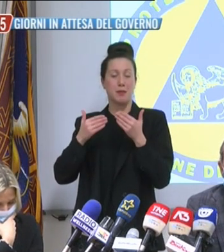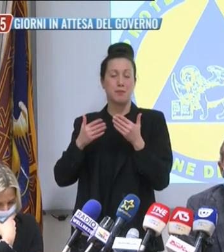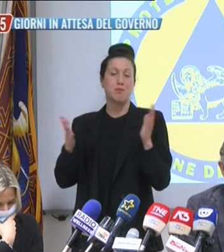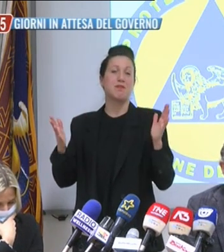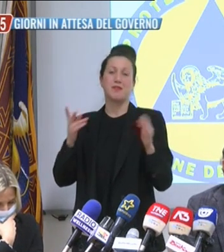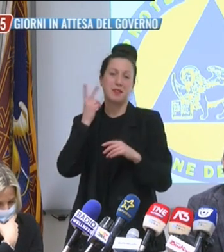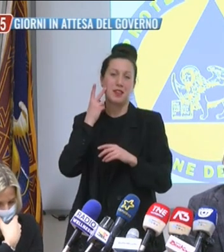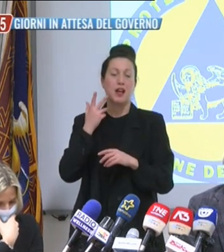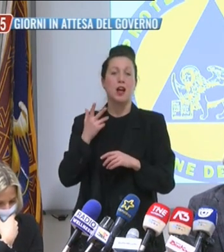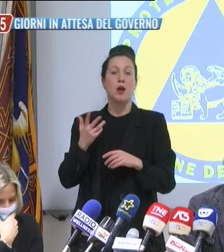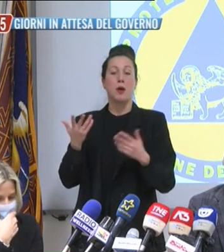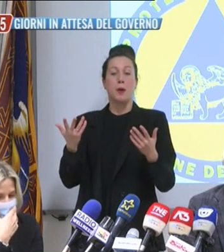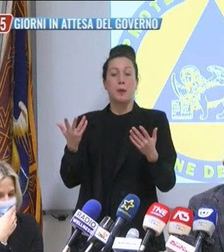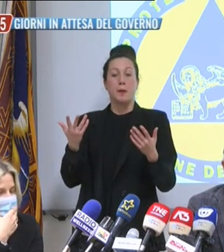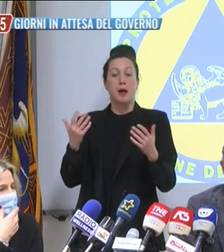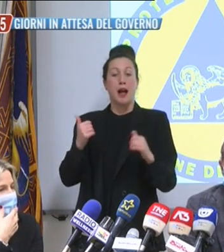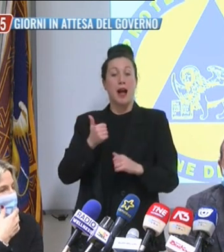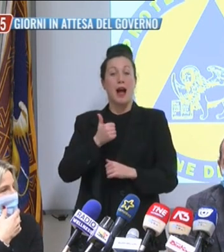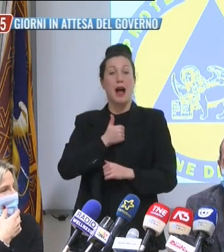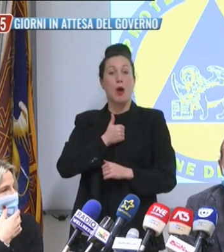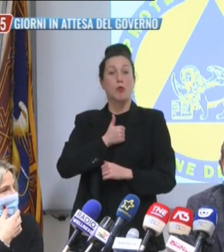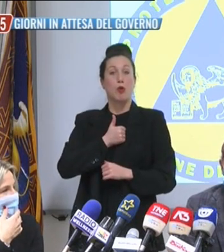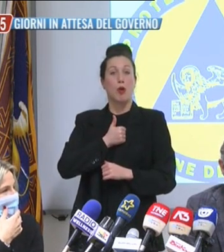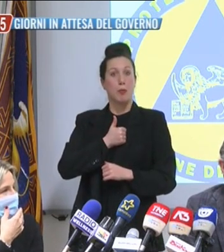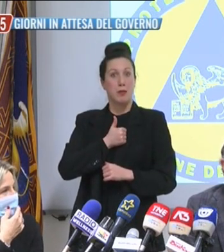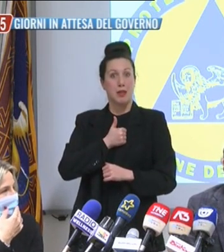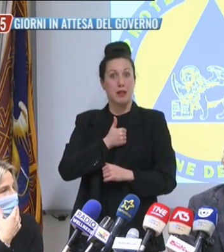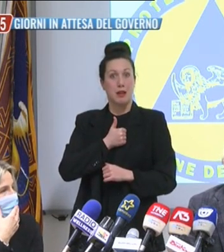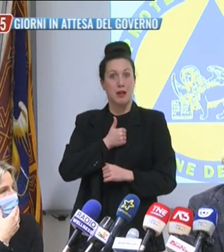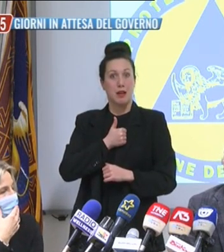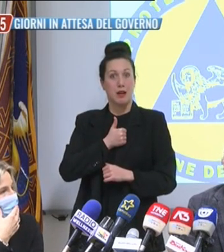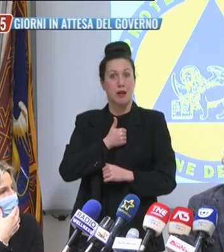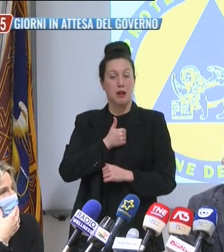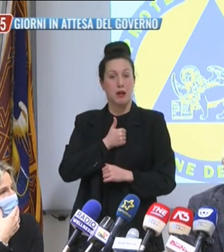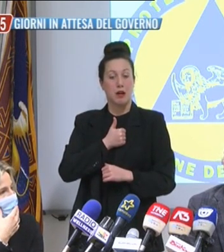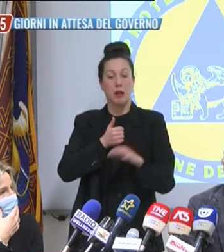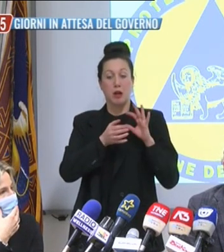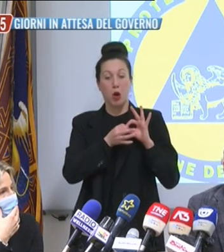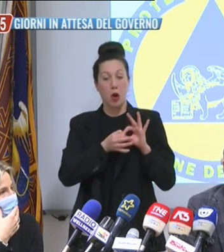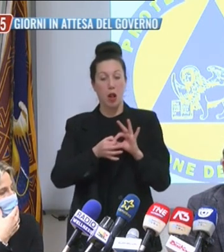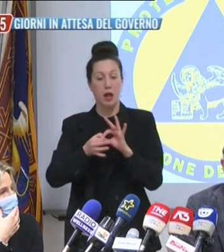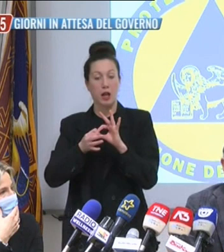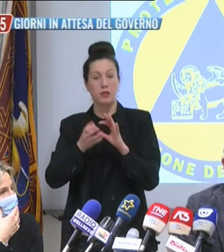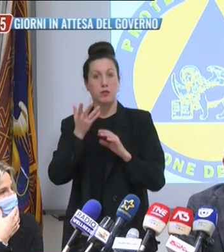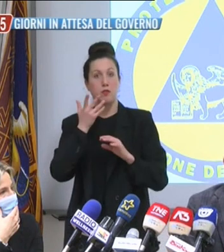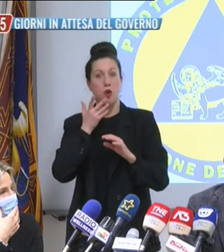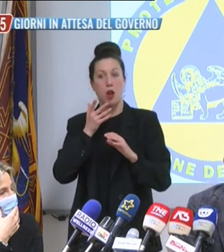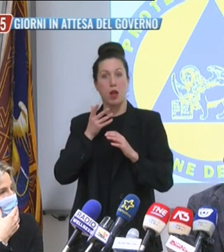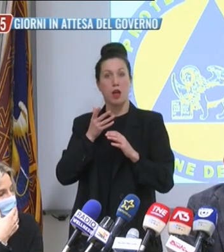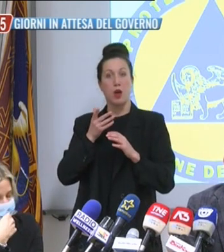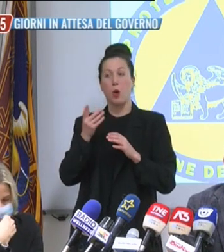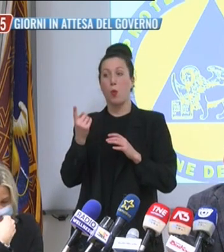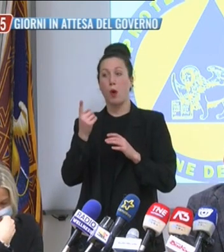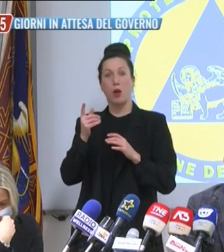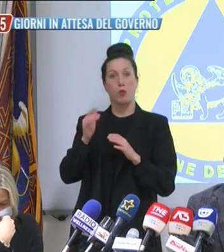visione autonomista non è una visione, diciamo, che vuole ghettizzare qualcuno. ma è una visione di